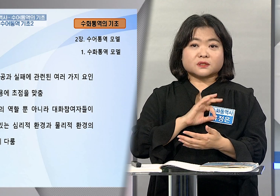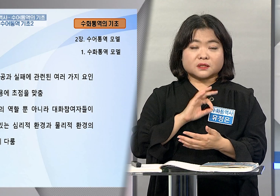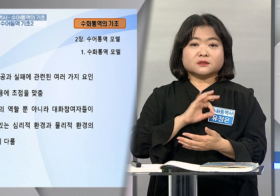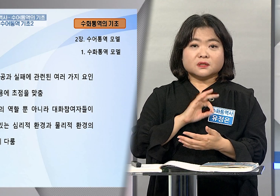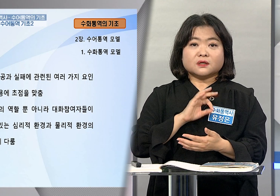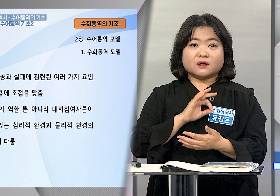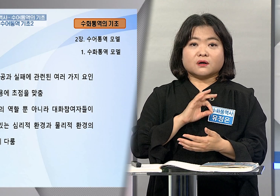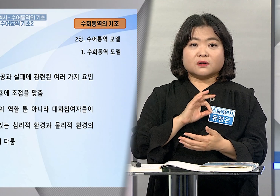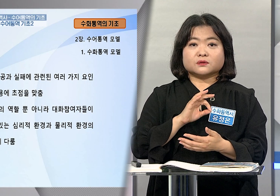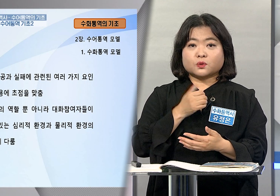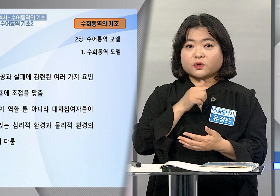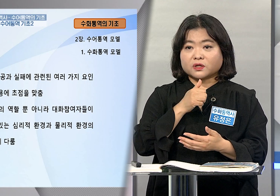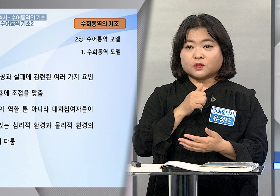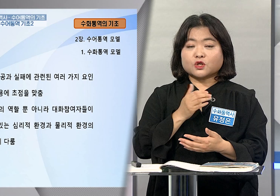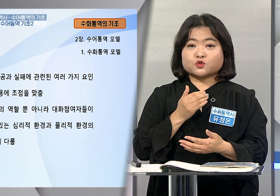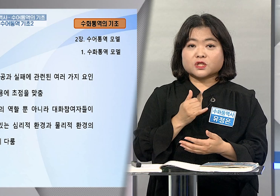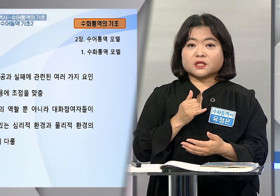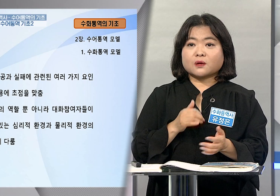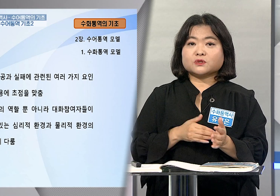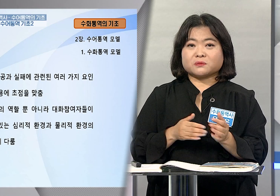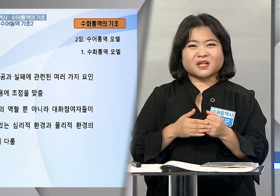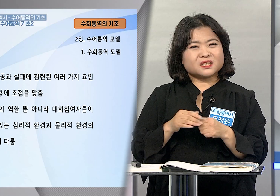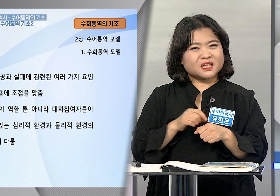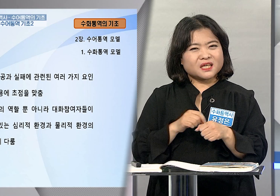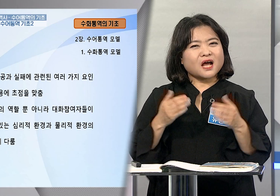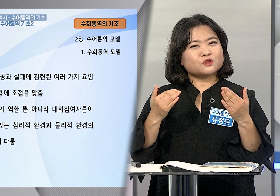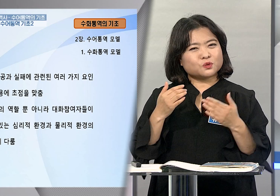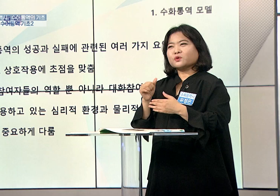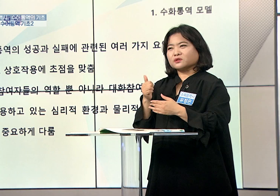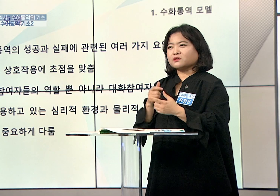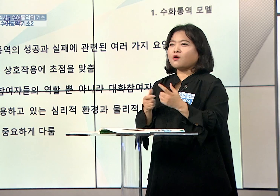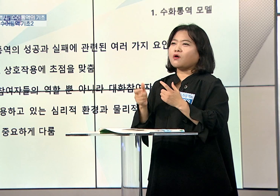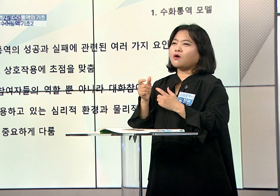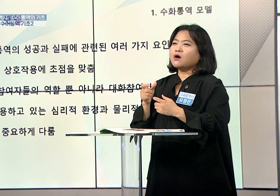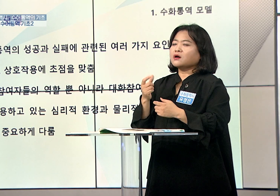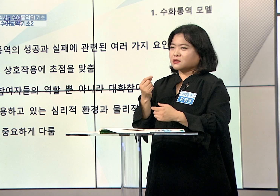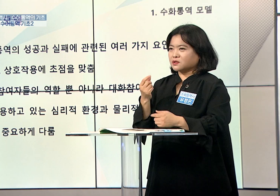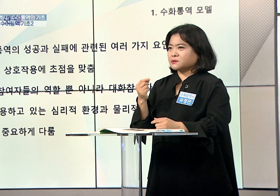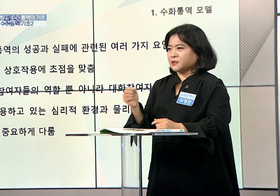효과적인 통역이 될 수 있기 때문입니다. 특히 학교 통역은 더 그렇습니다.